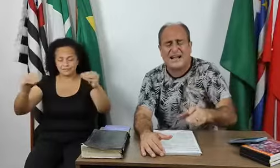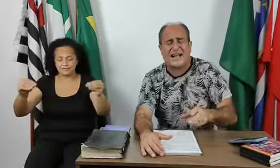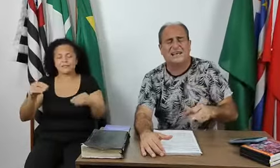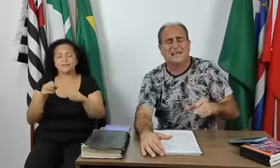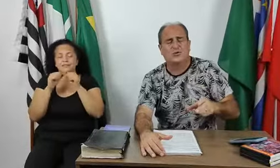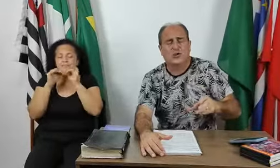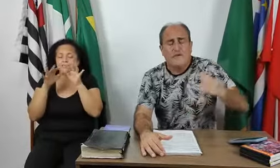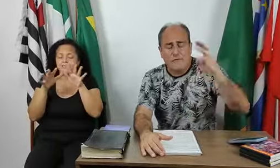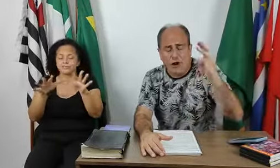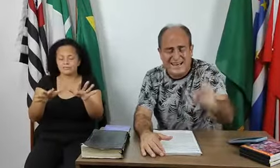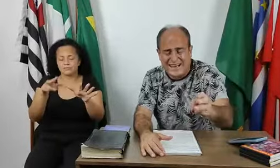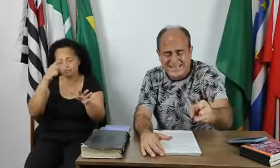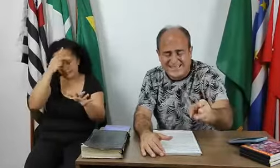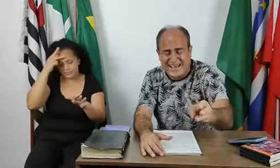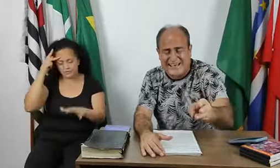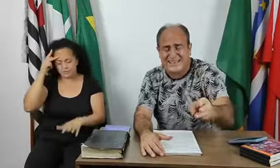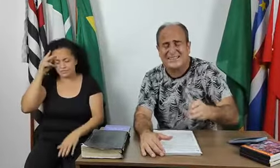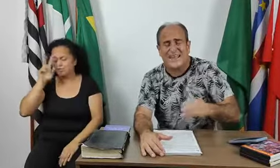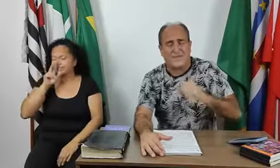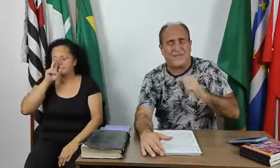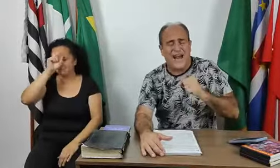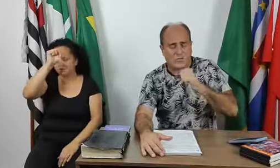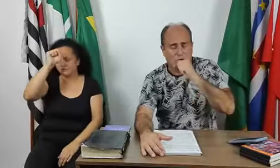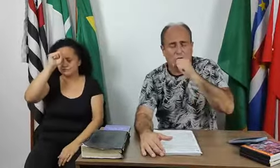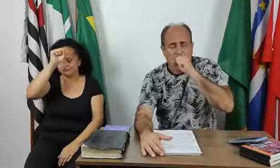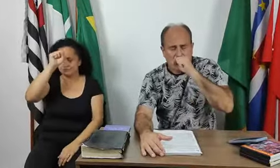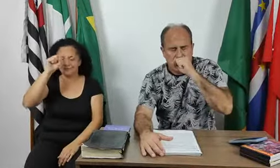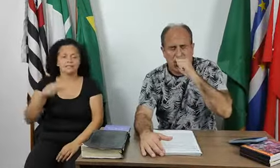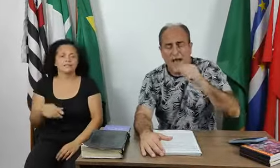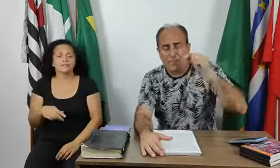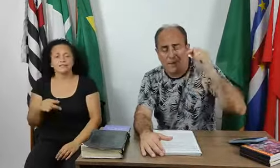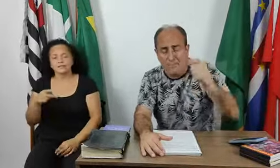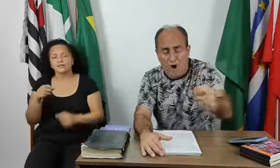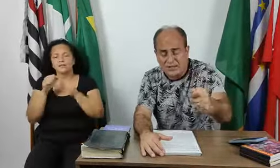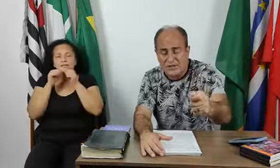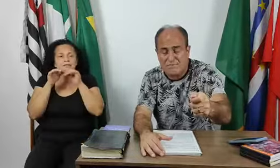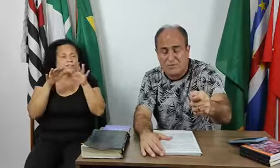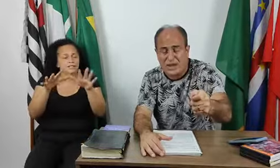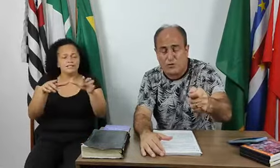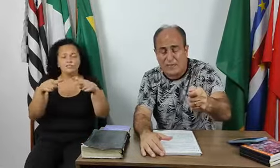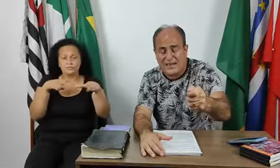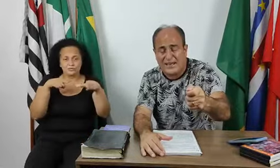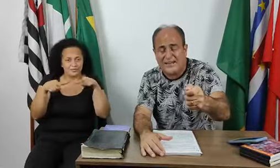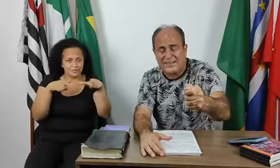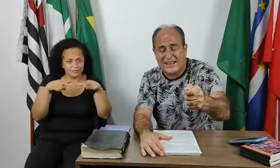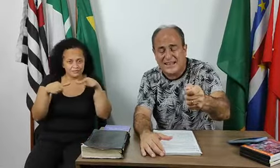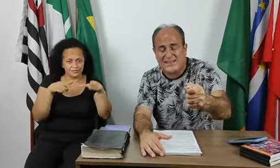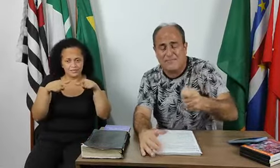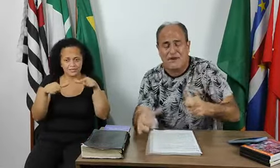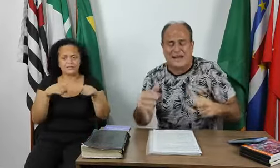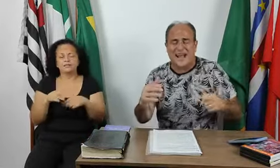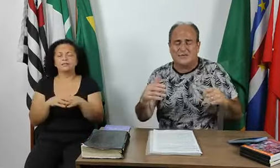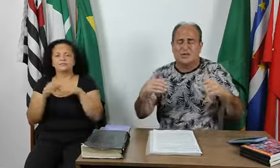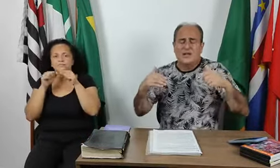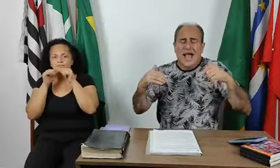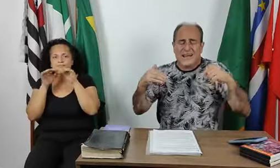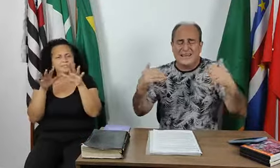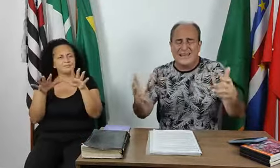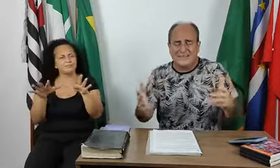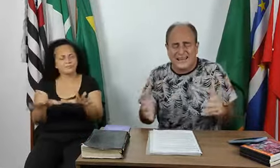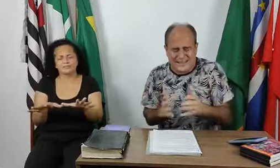que está caído, fortalecer aquele que está fraco, abrir porta de emprego para aquele que está